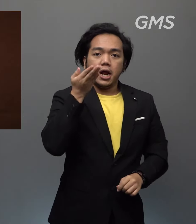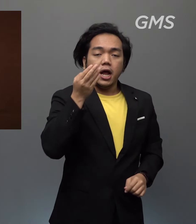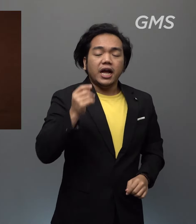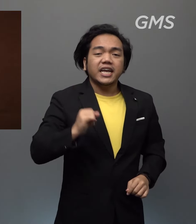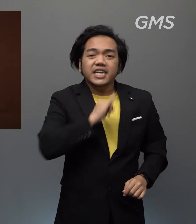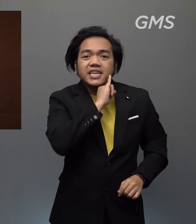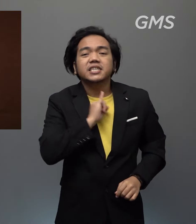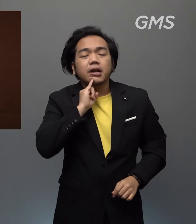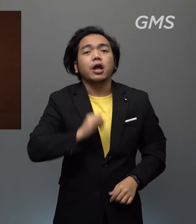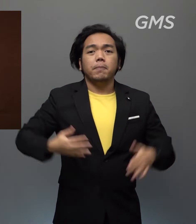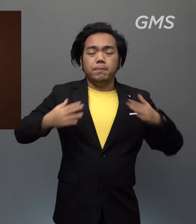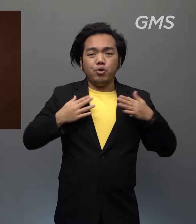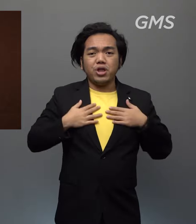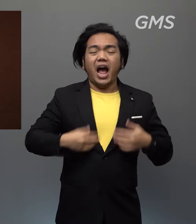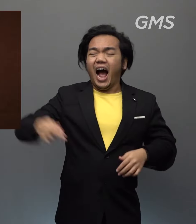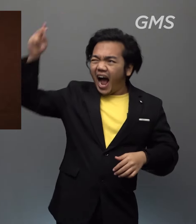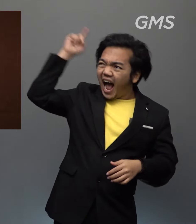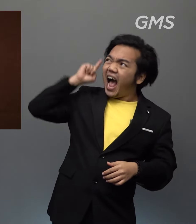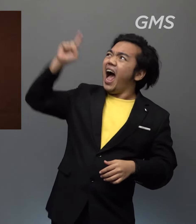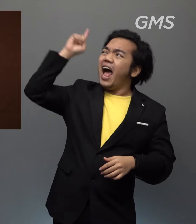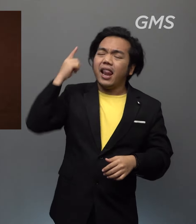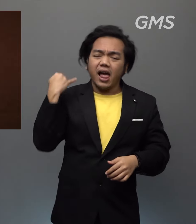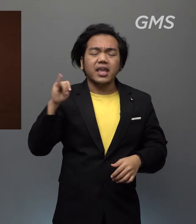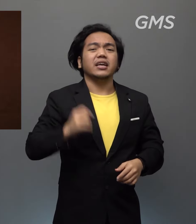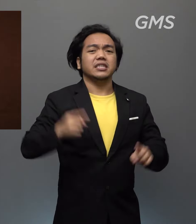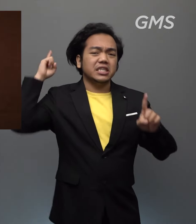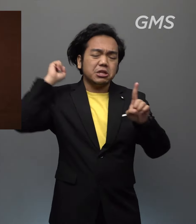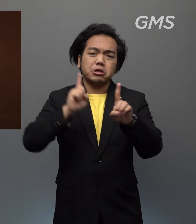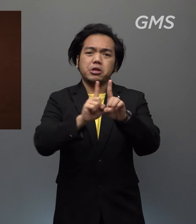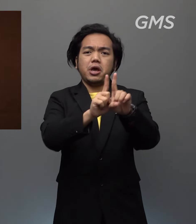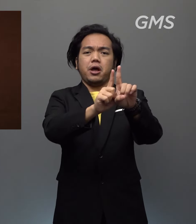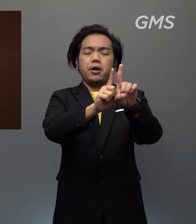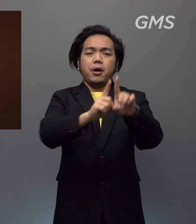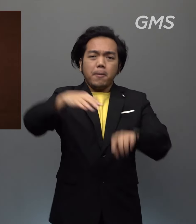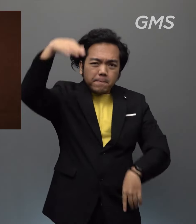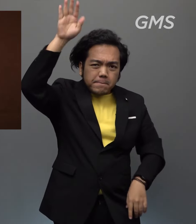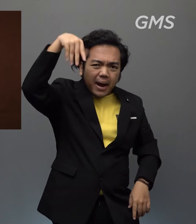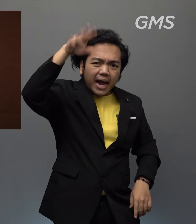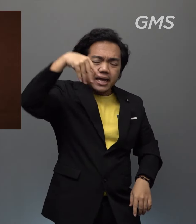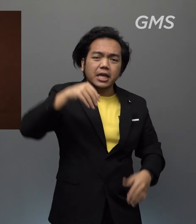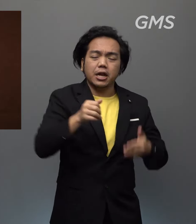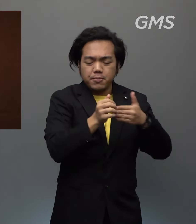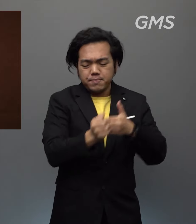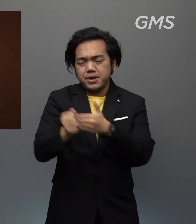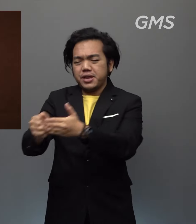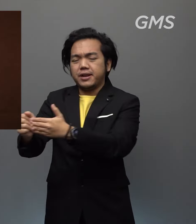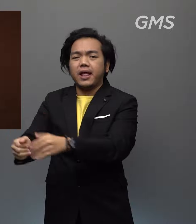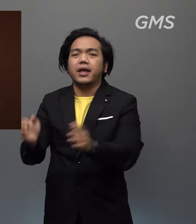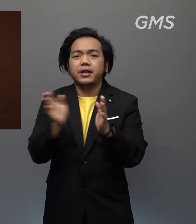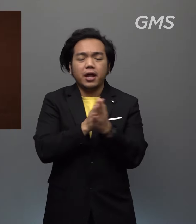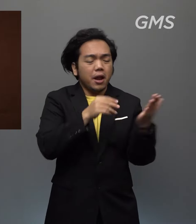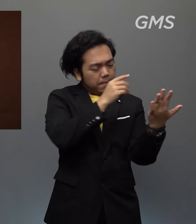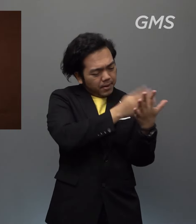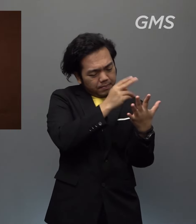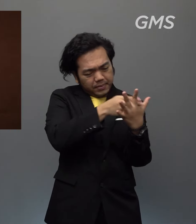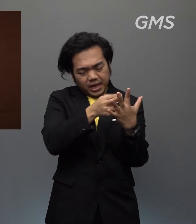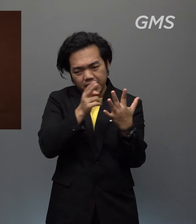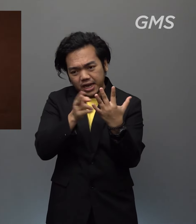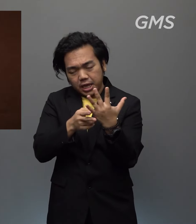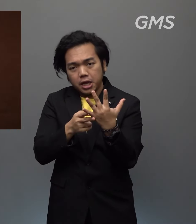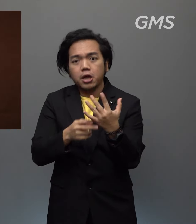setia, yang memanggil, menyertai, memilih, dan memberikan kemenangan.